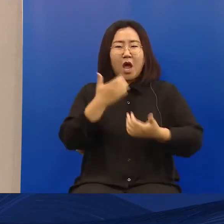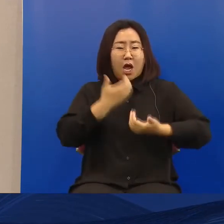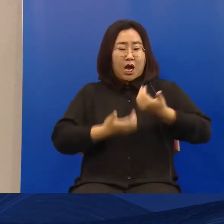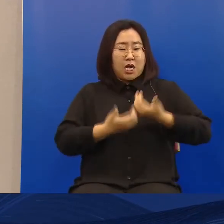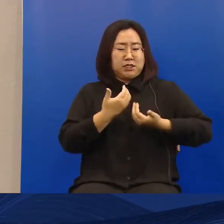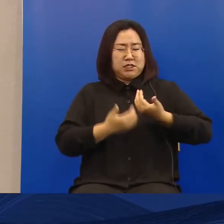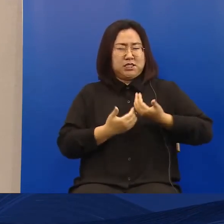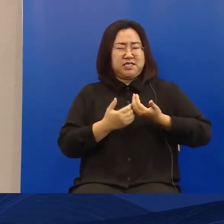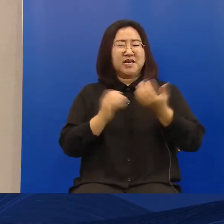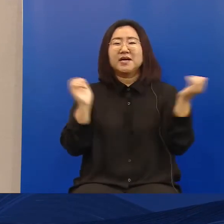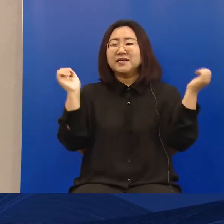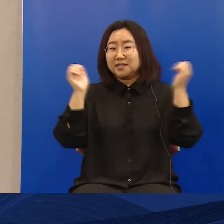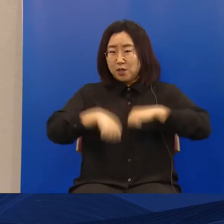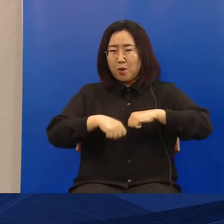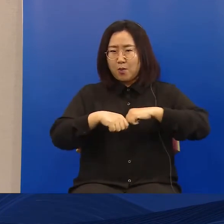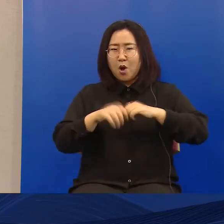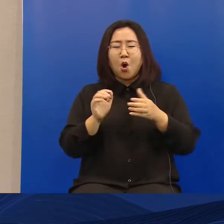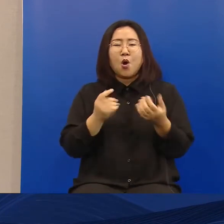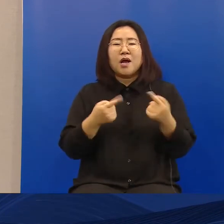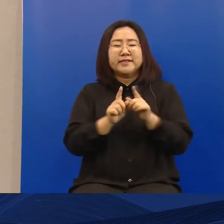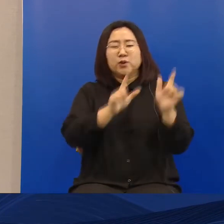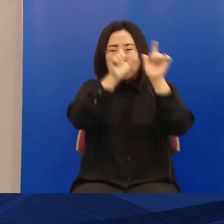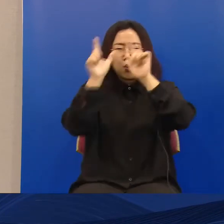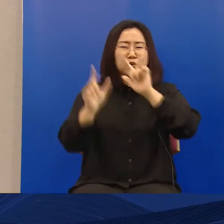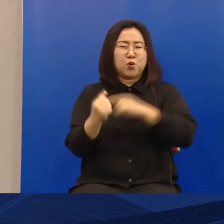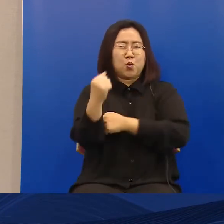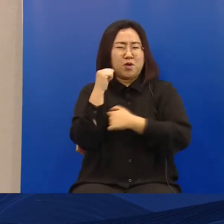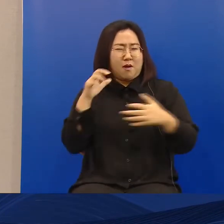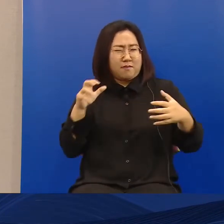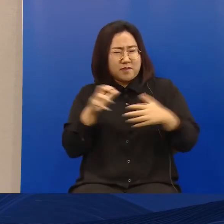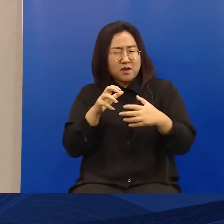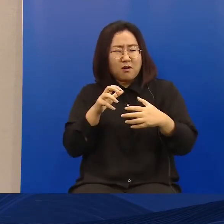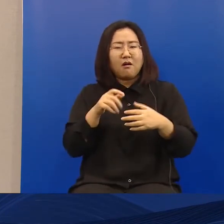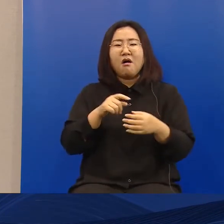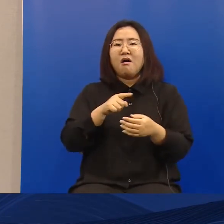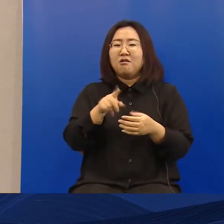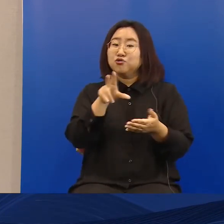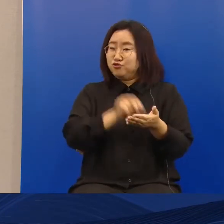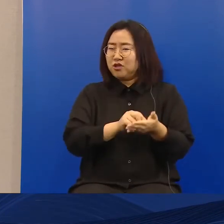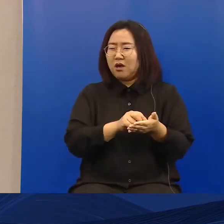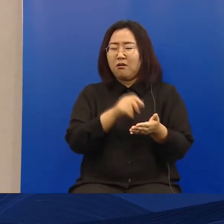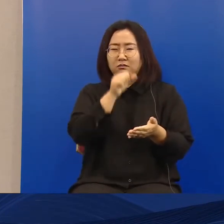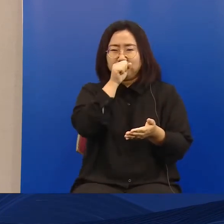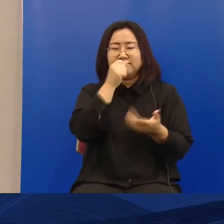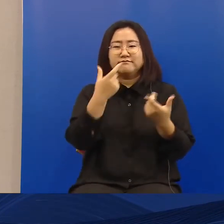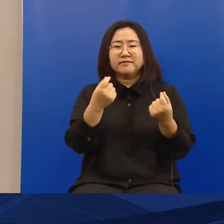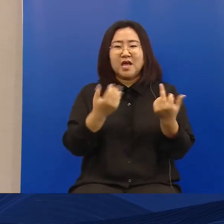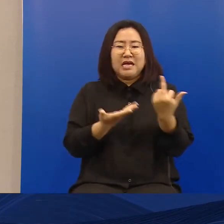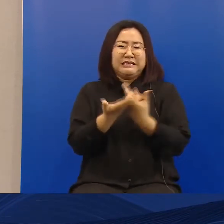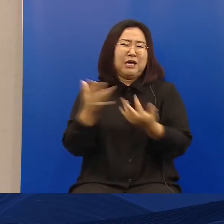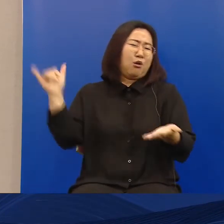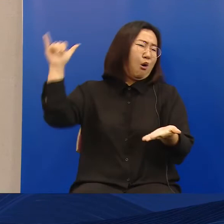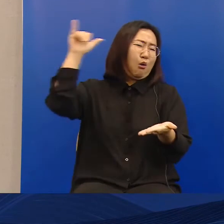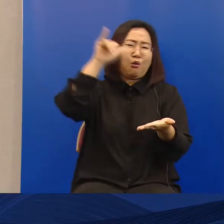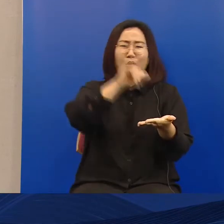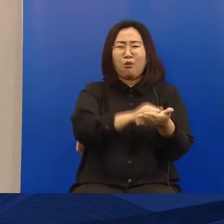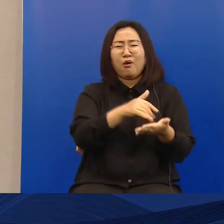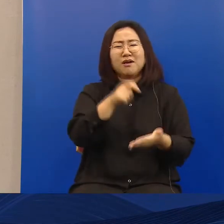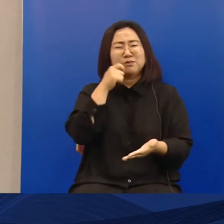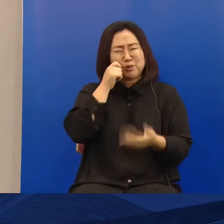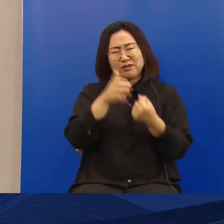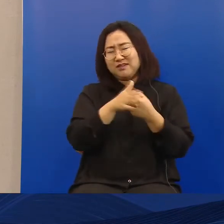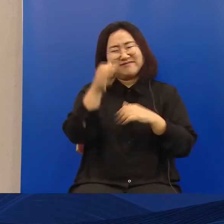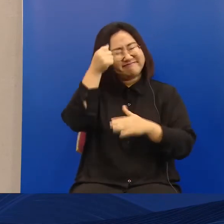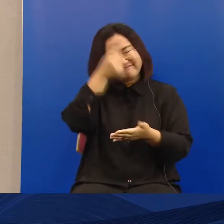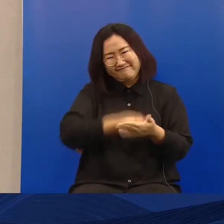넘어 평화로 공존과 협력이라는 중요한 주제가 있고 굉장히 좋습니다. 제가 제주까지 비행기를 타고 가지 못해서